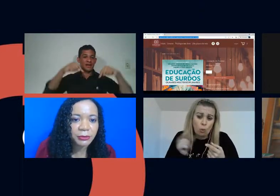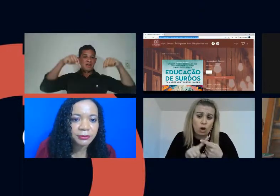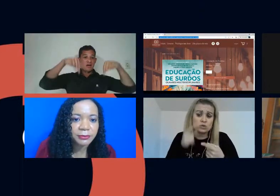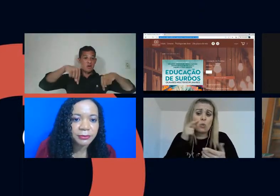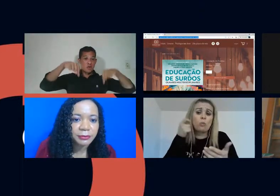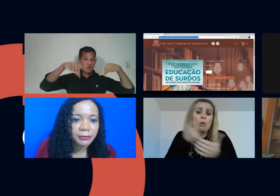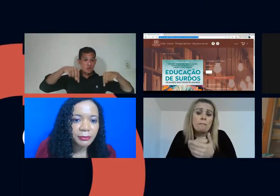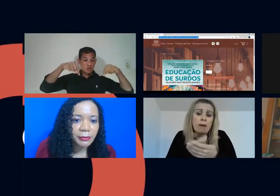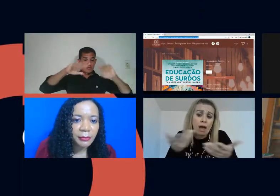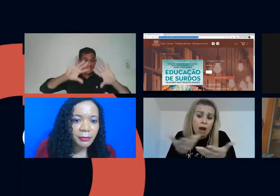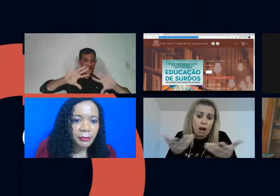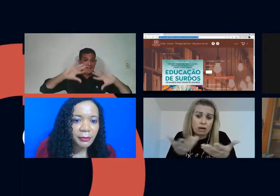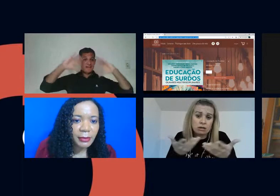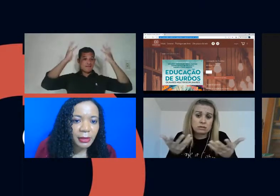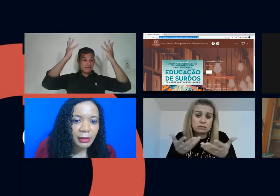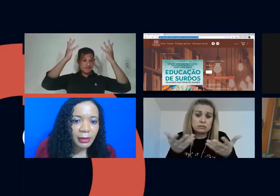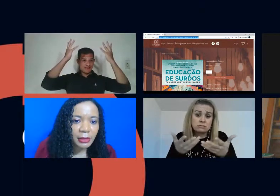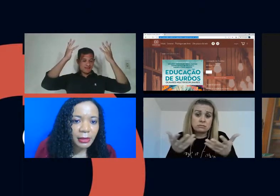livro.